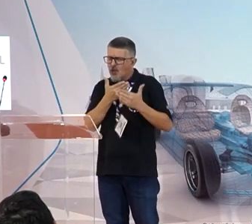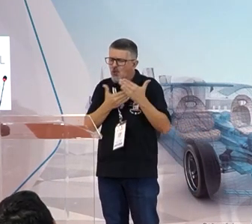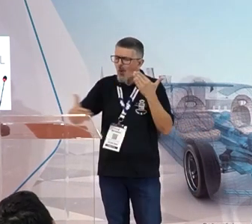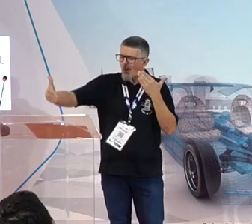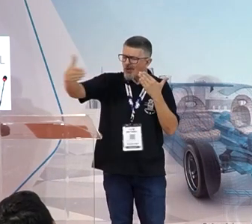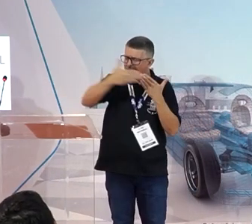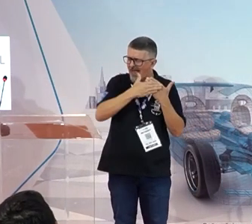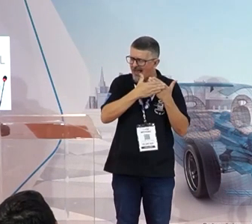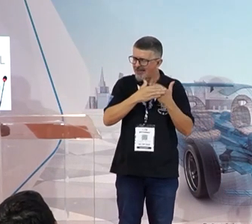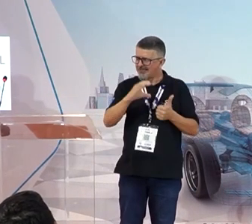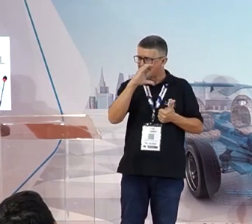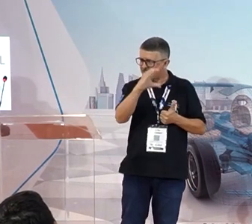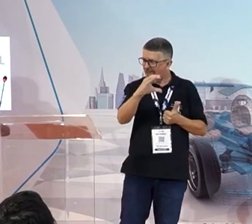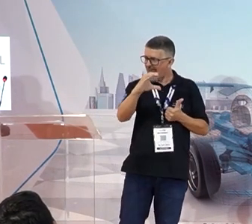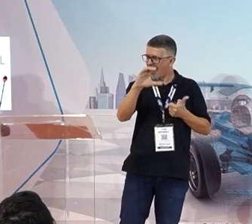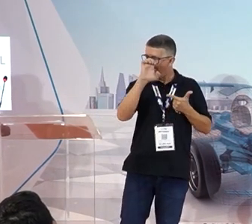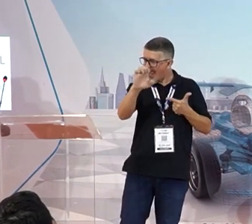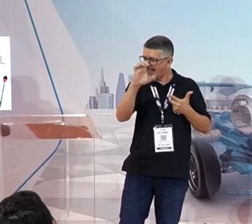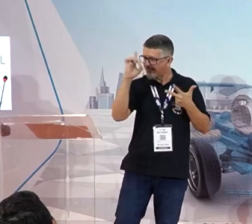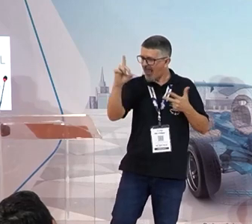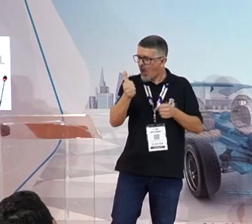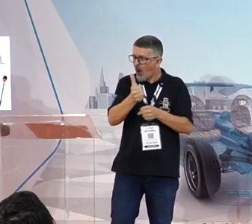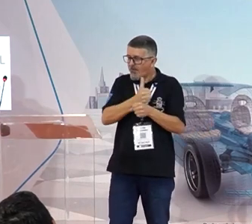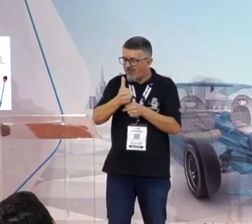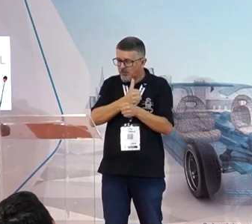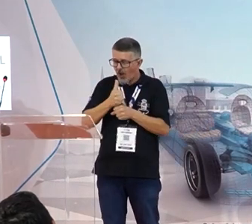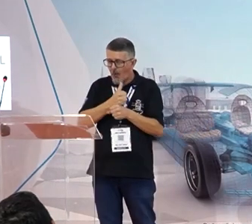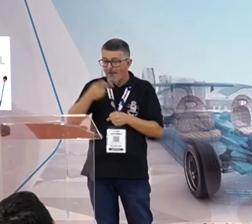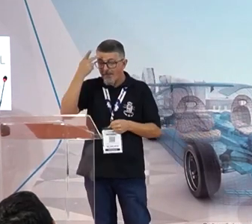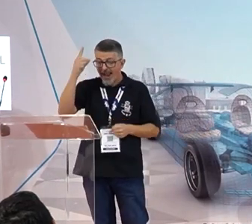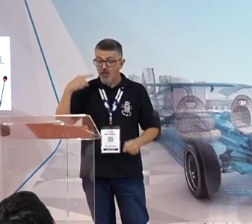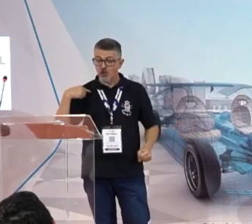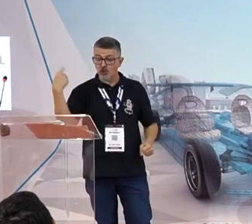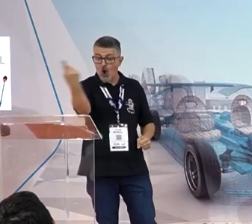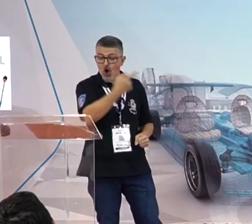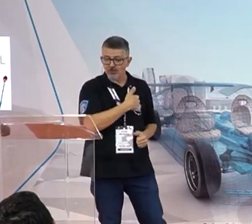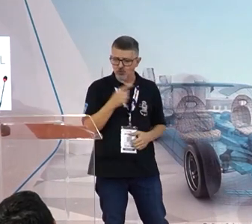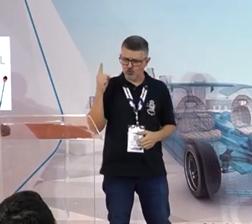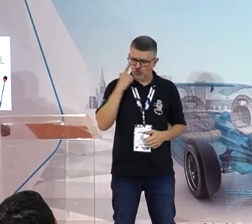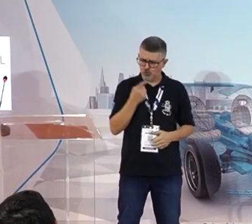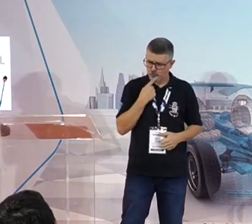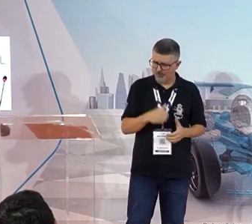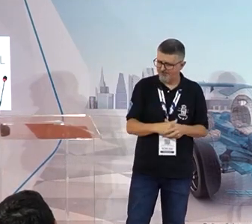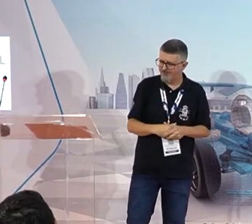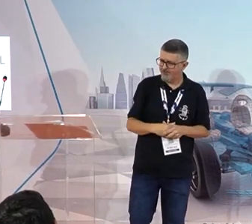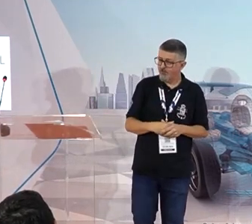é para que todo mundo possa tirar a carteira C, DI e profissional para nós surdos.